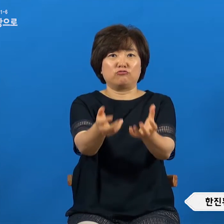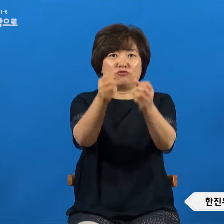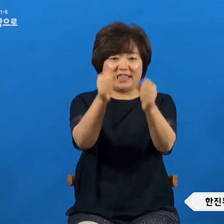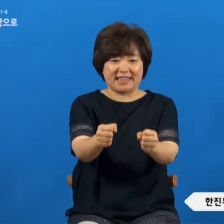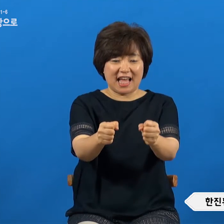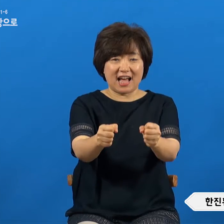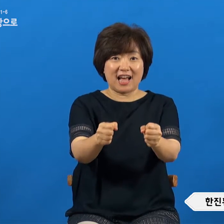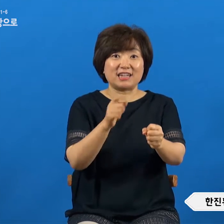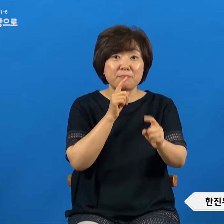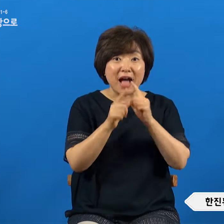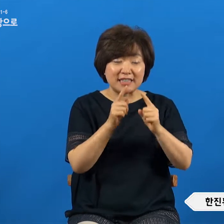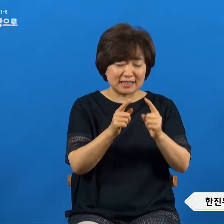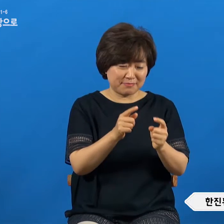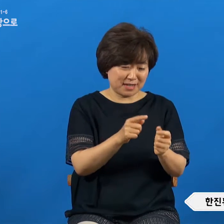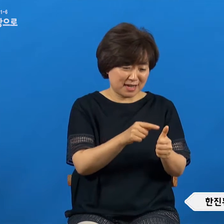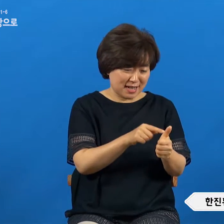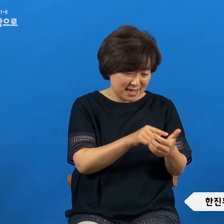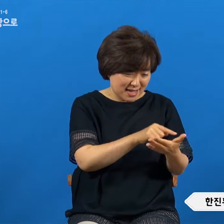보십시오.